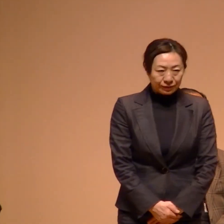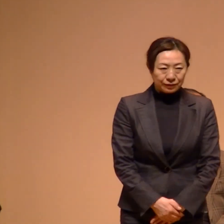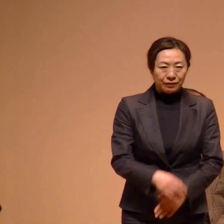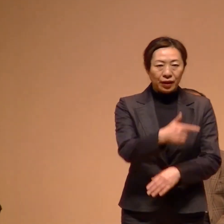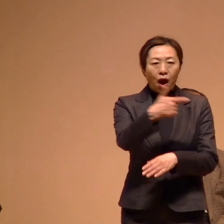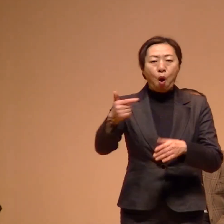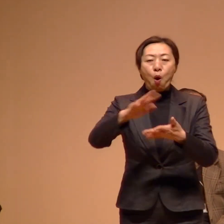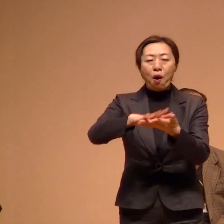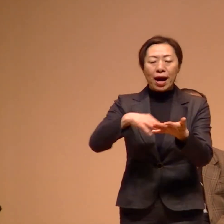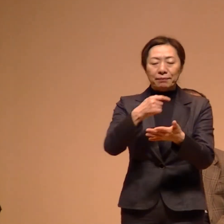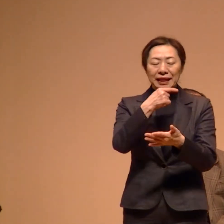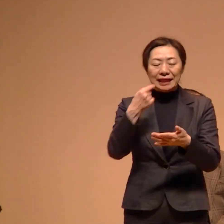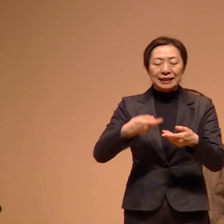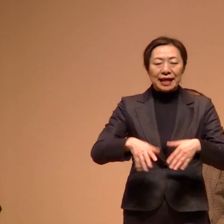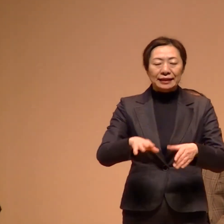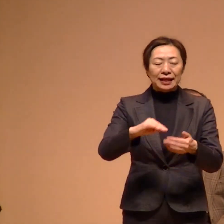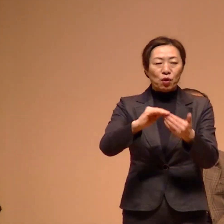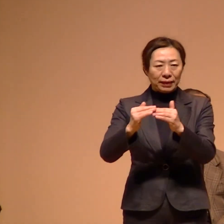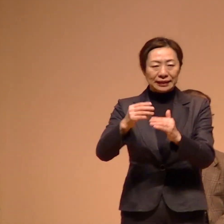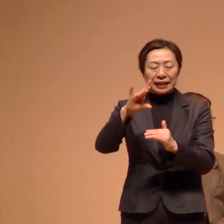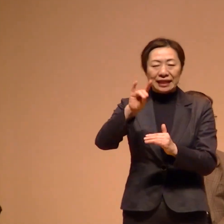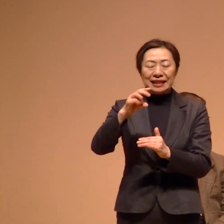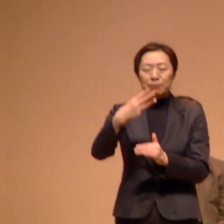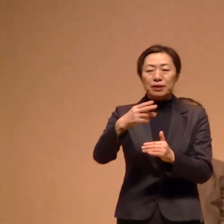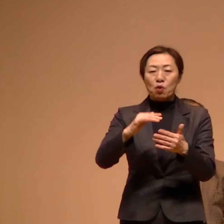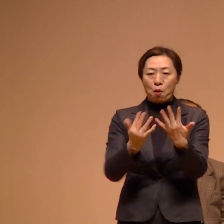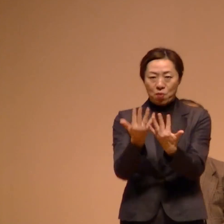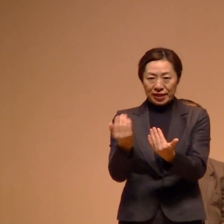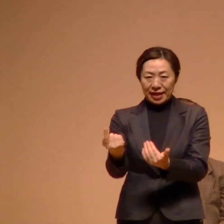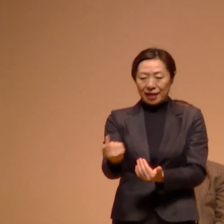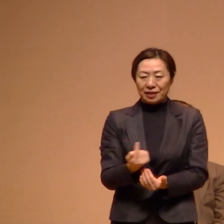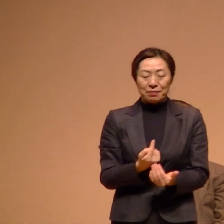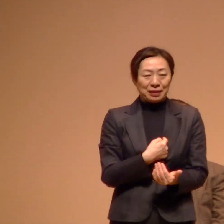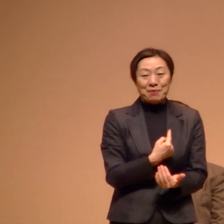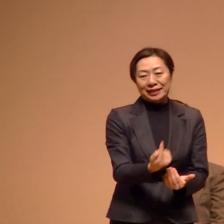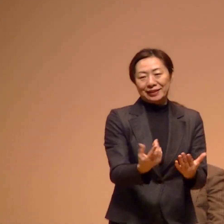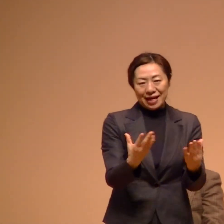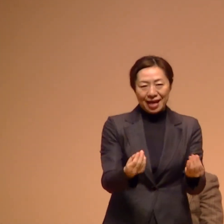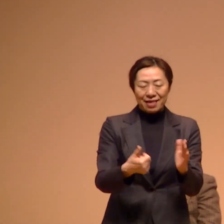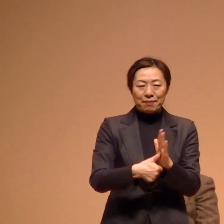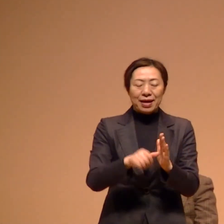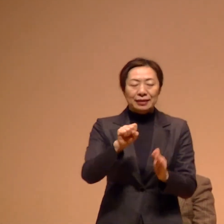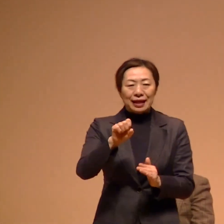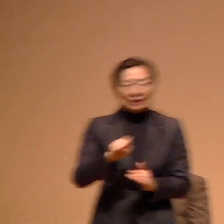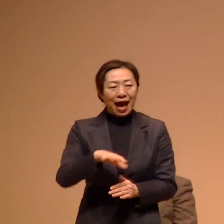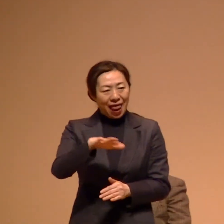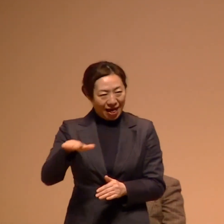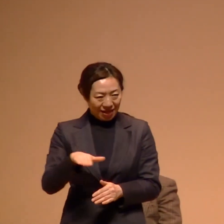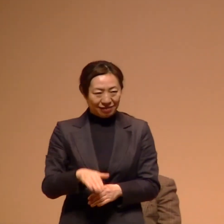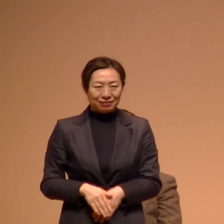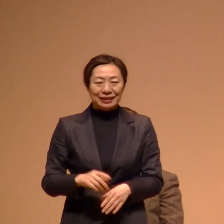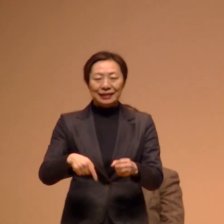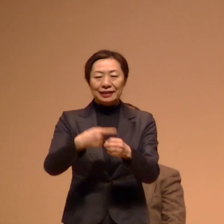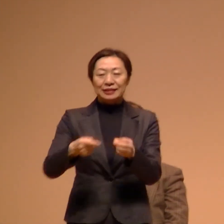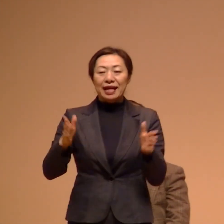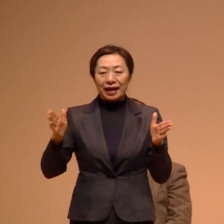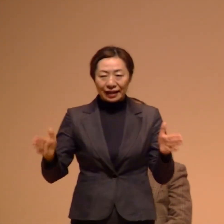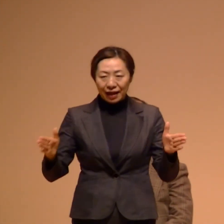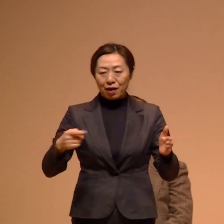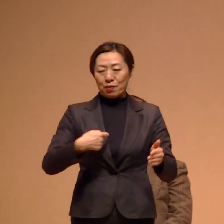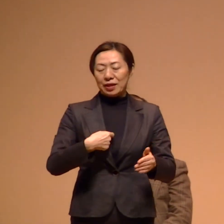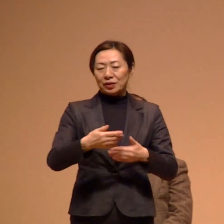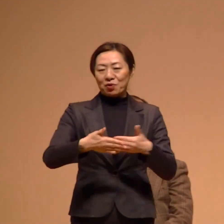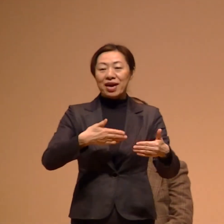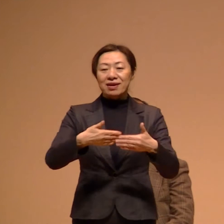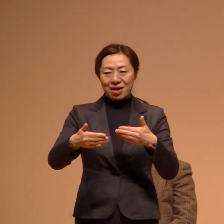大網白里町君の森から参りました笹原と申します。この1年間私が経験した